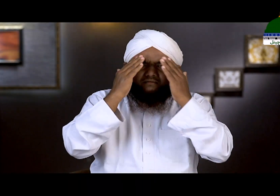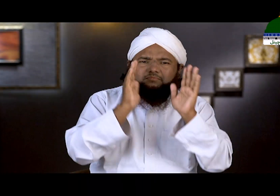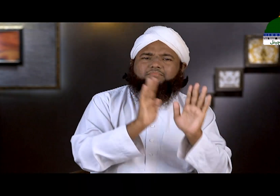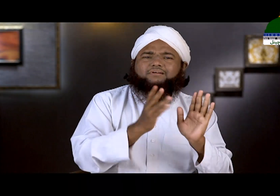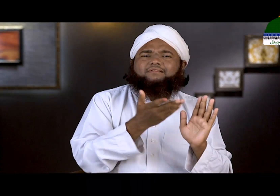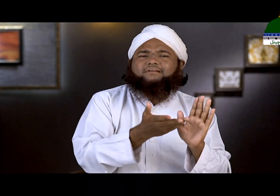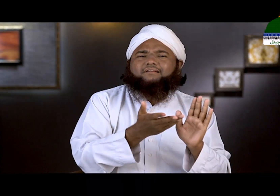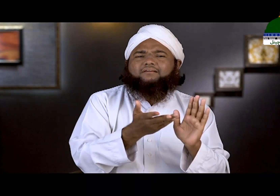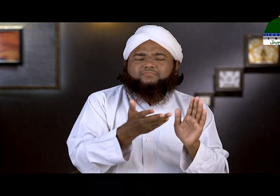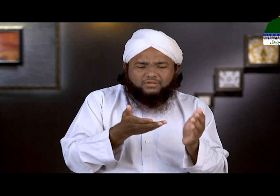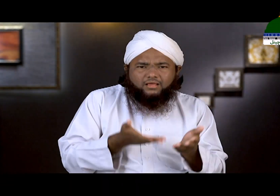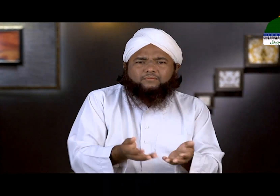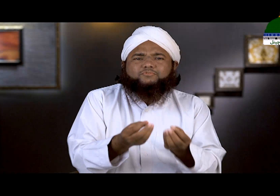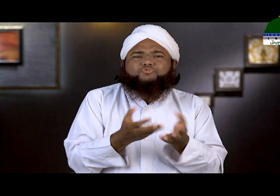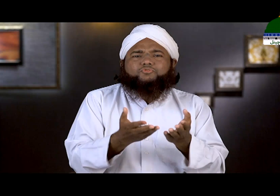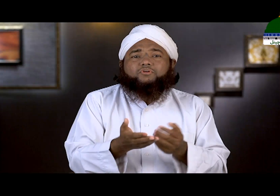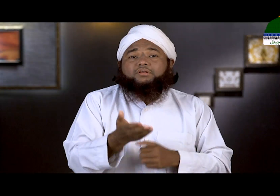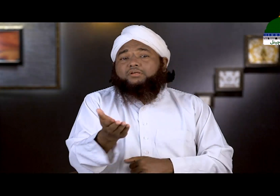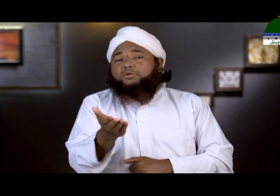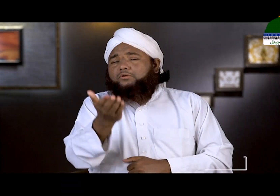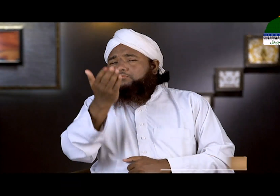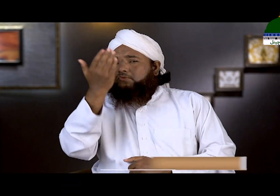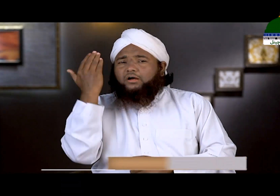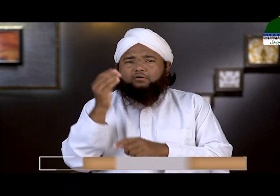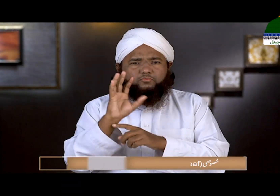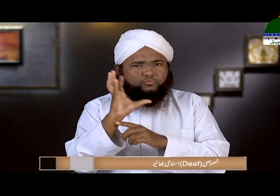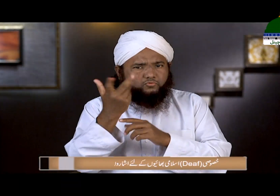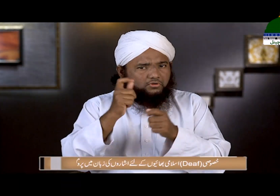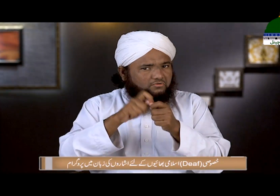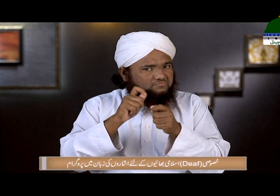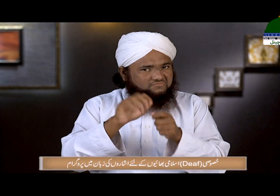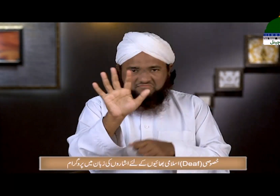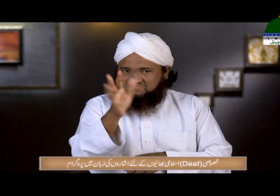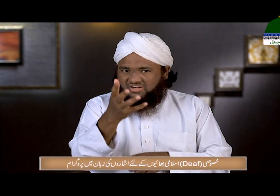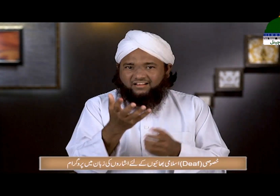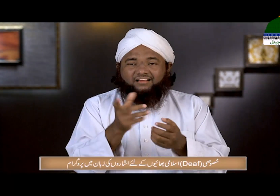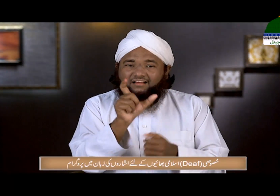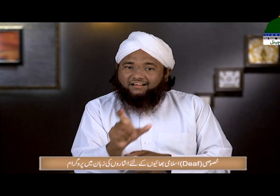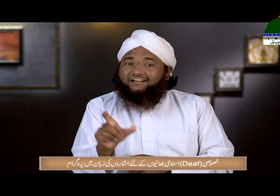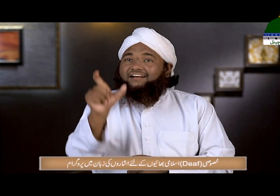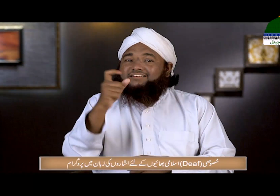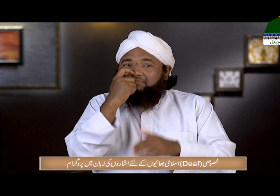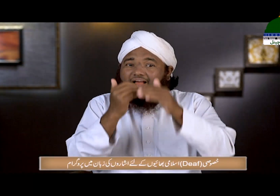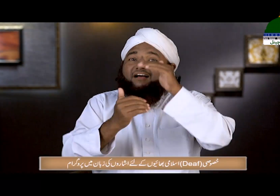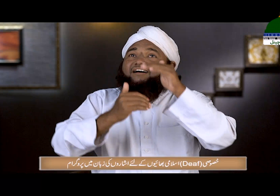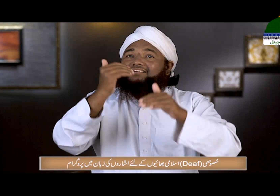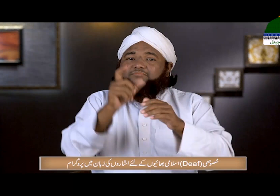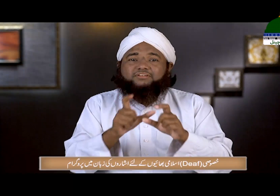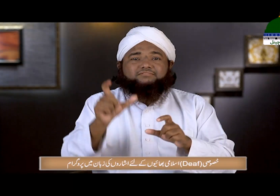ہوا، ان پر رحمتوں کی بارش تو جب سے ہو رہی ہے جبکہ جب کب بھی نہ بنا تھا، جہاں